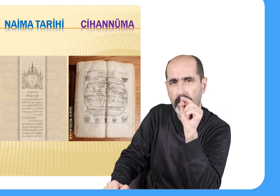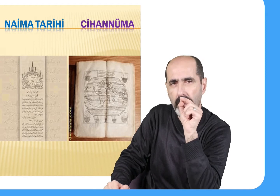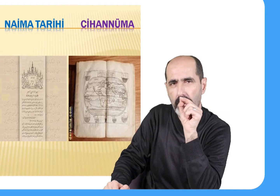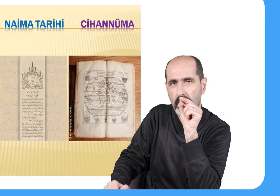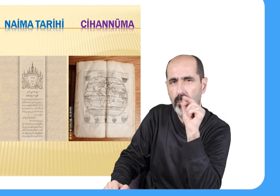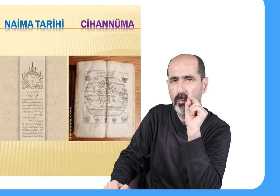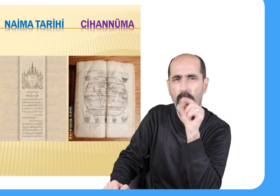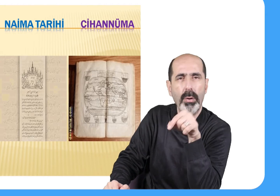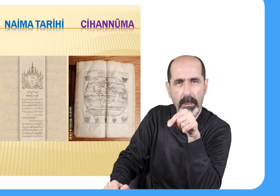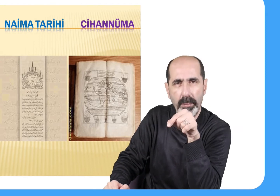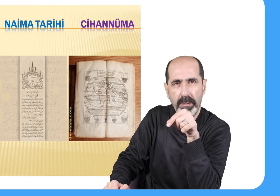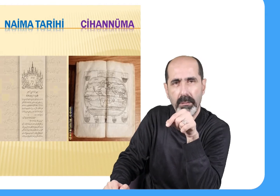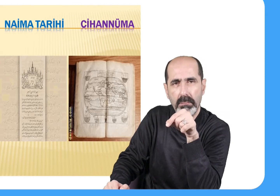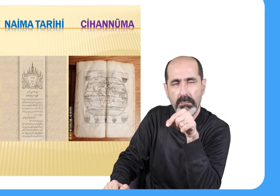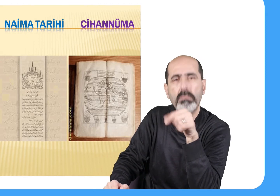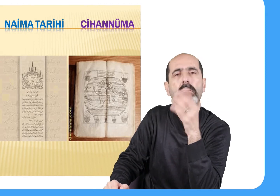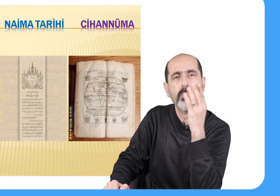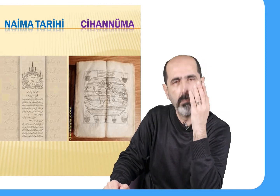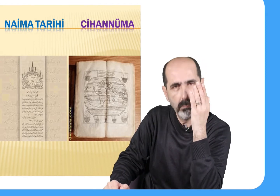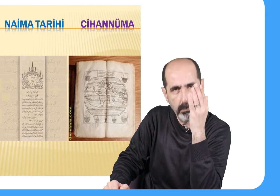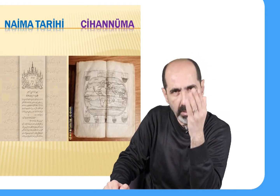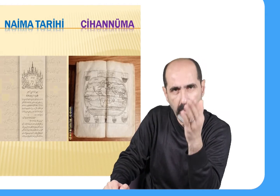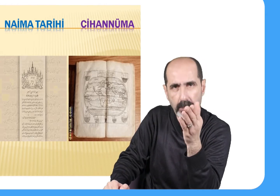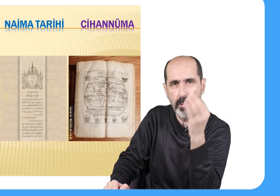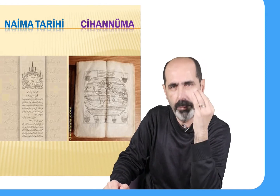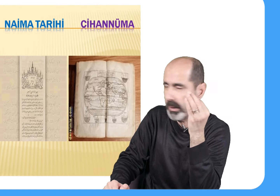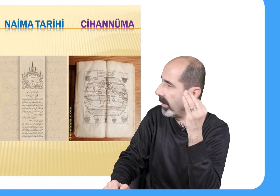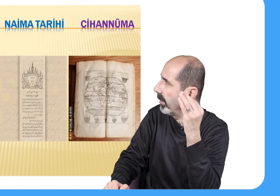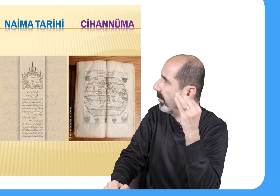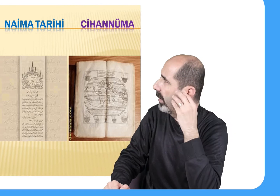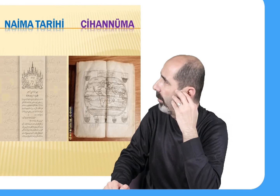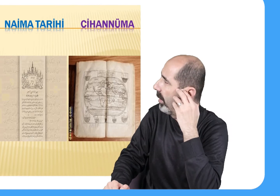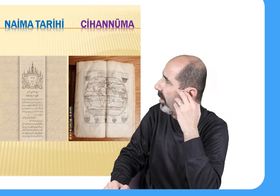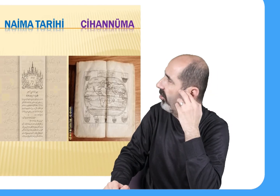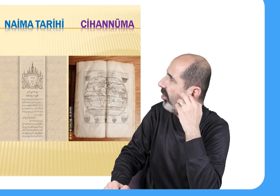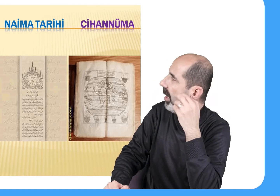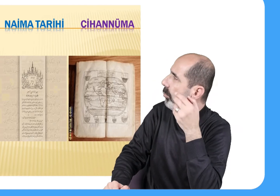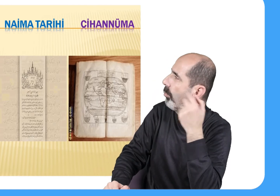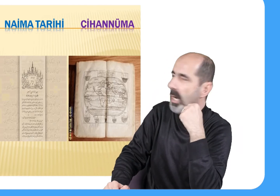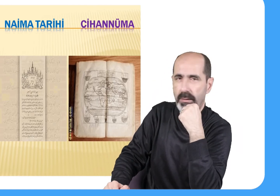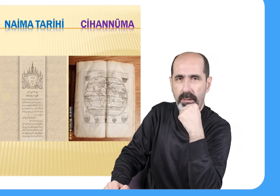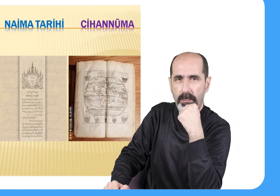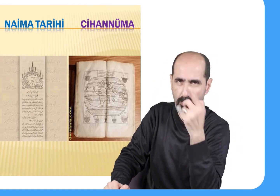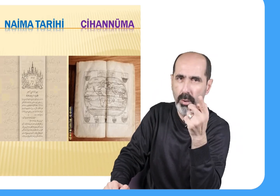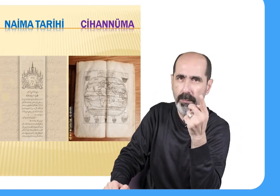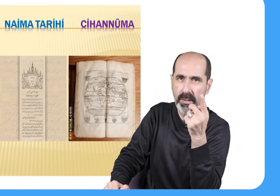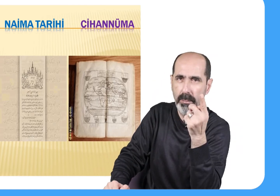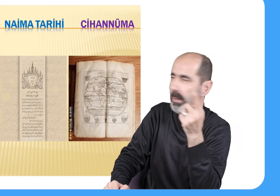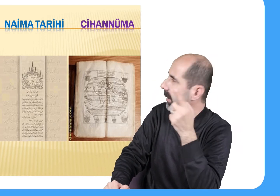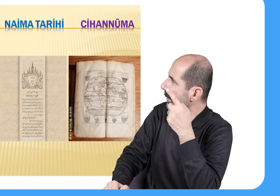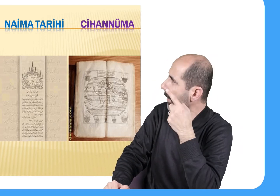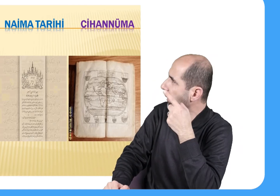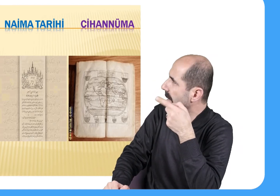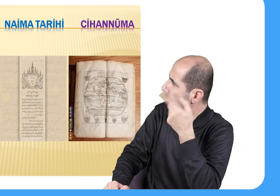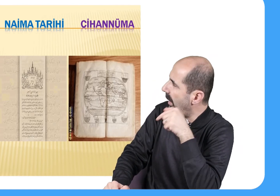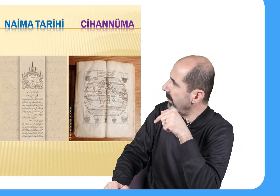Çelebi isimli çok çok önemli bir bir bilim adamının fikir adamının kitab-ı Cihannüma Other bir coğrafya